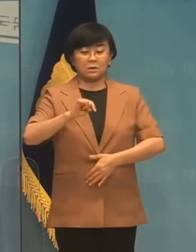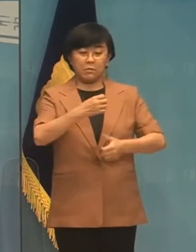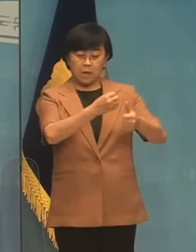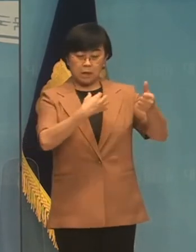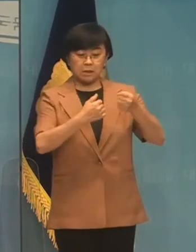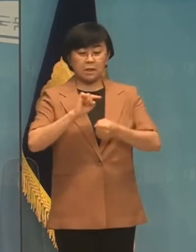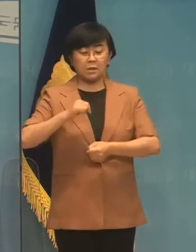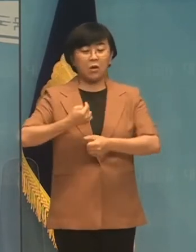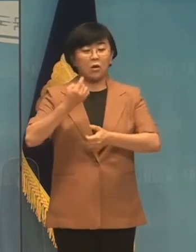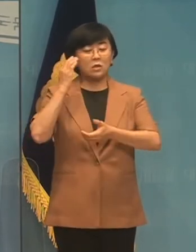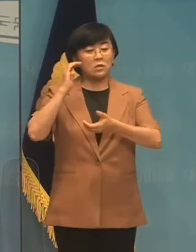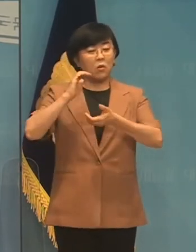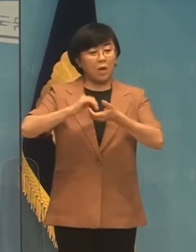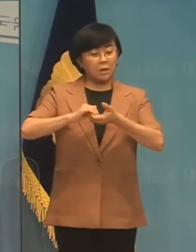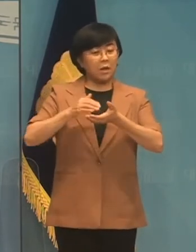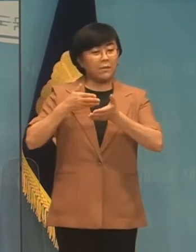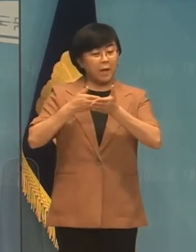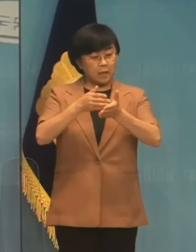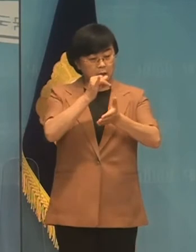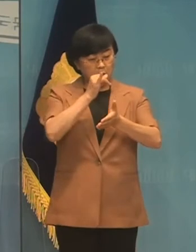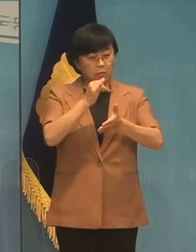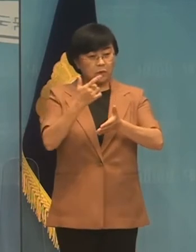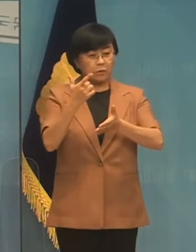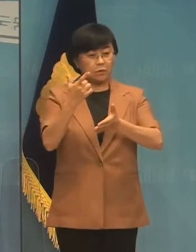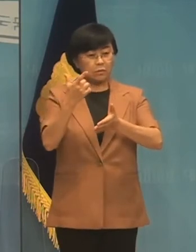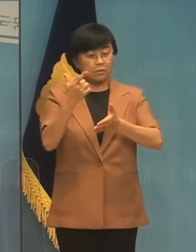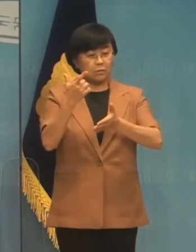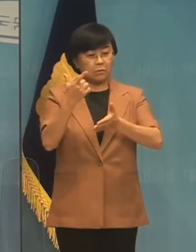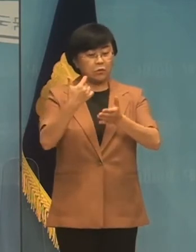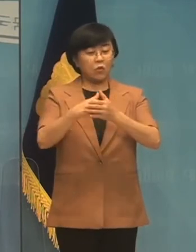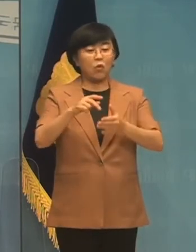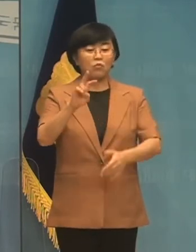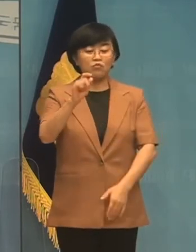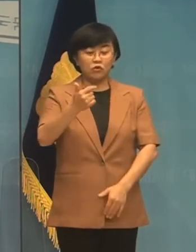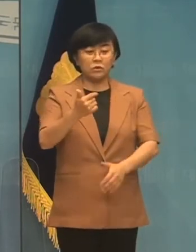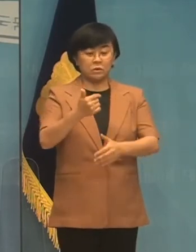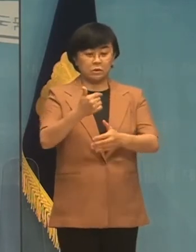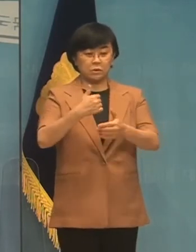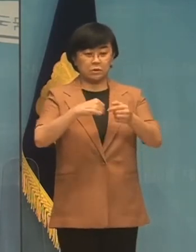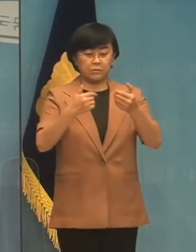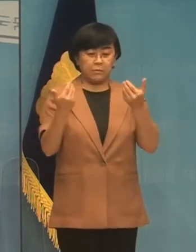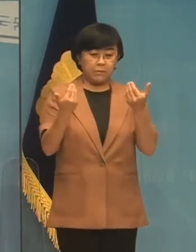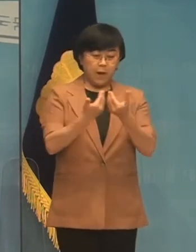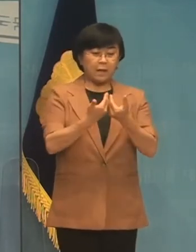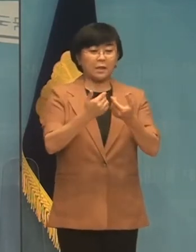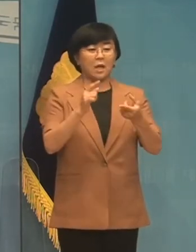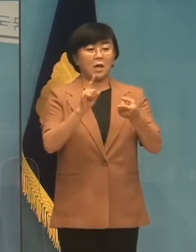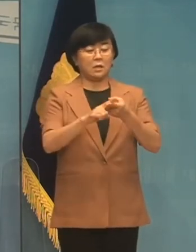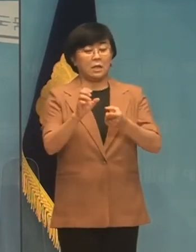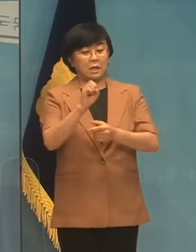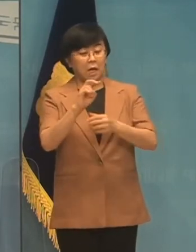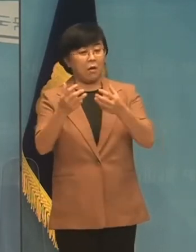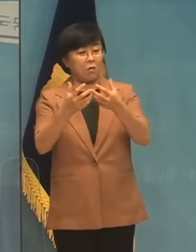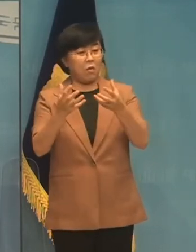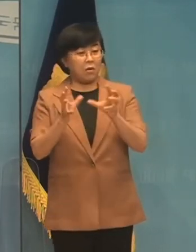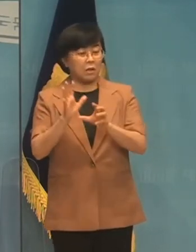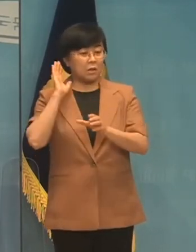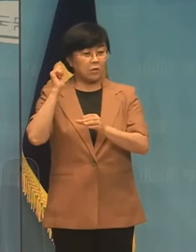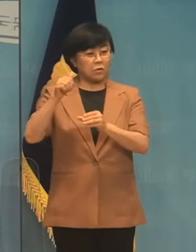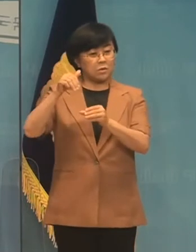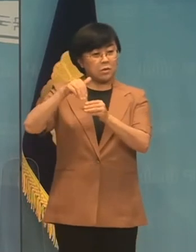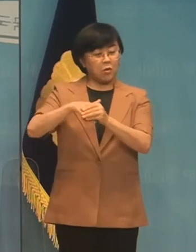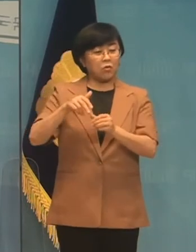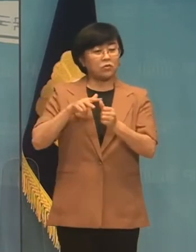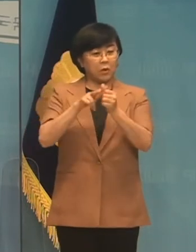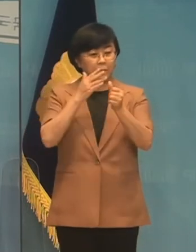무턱대고 청와대만 물고 늘어진다면 반문재인 정서에 기대어 야권의 유력 대선